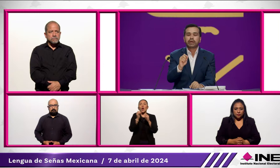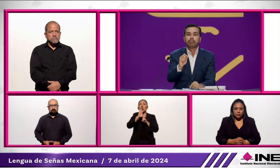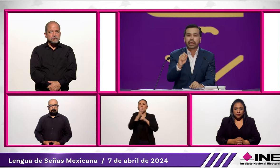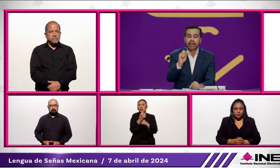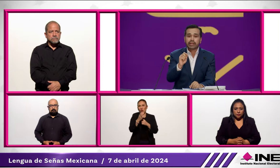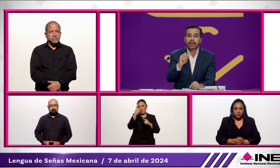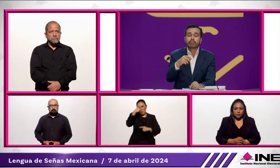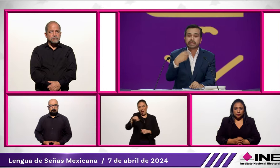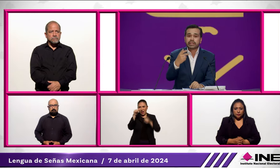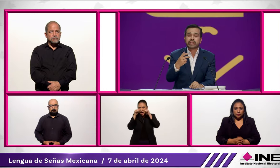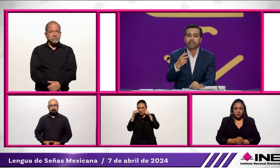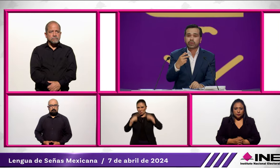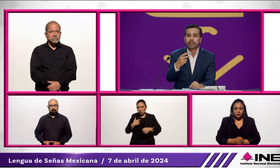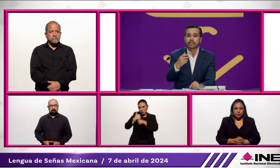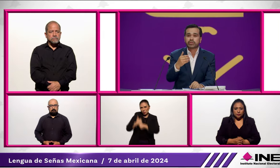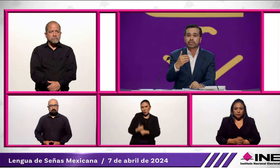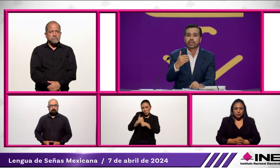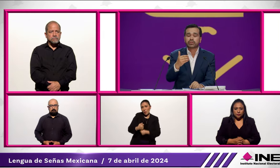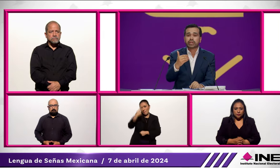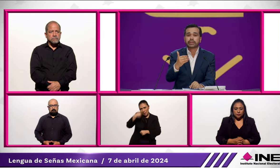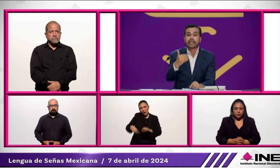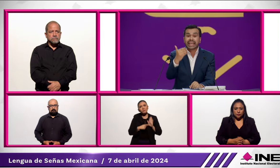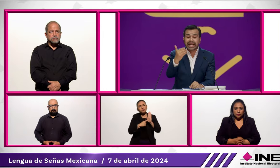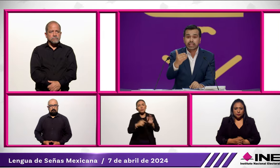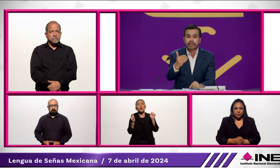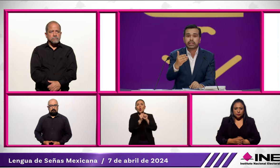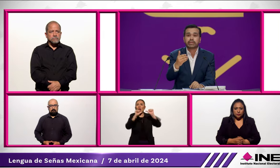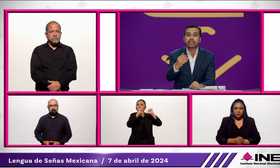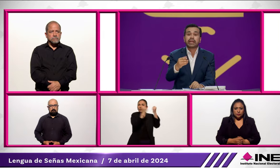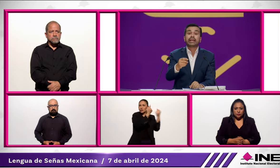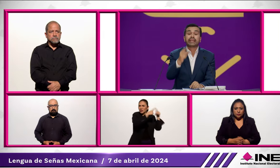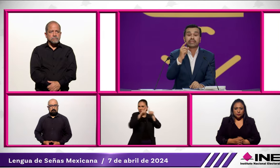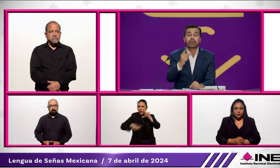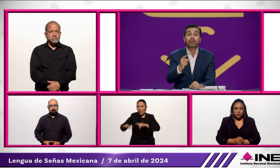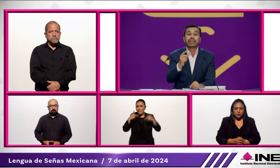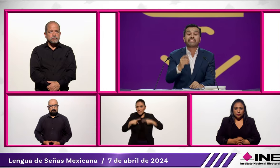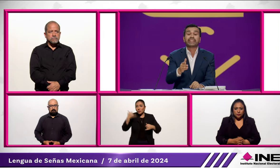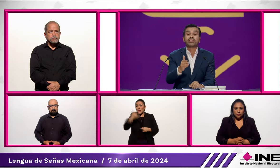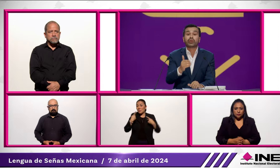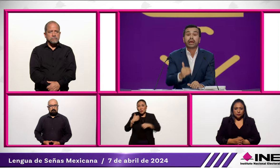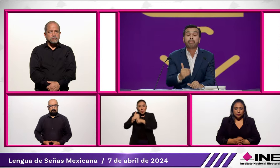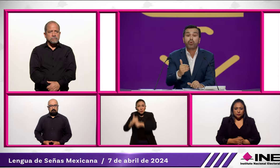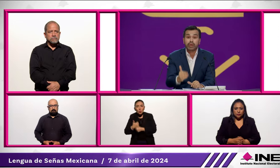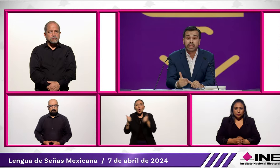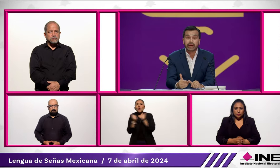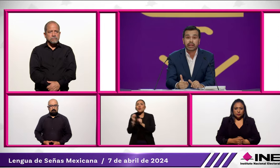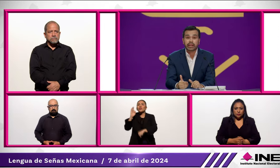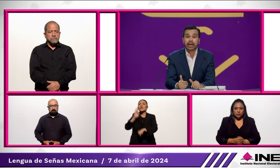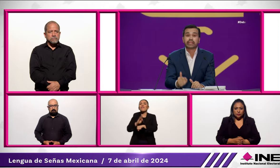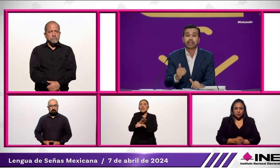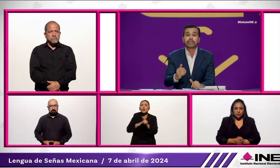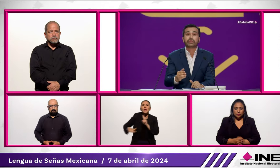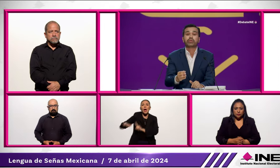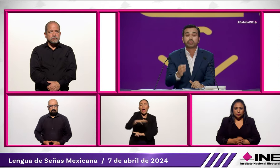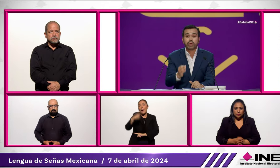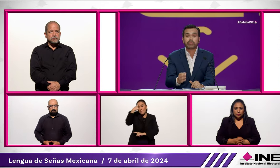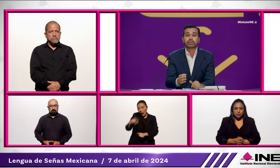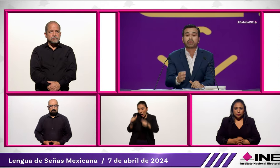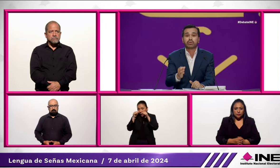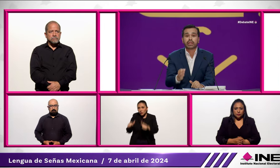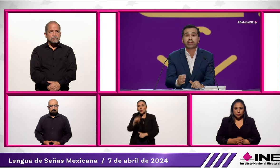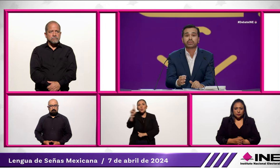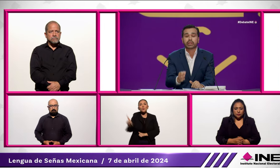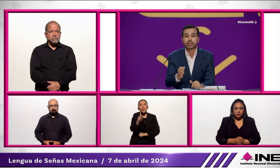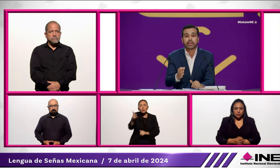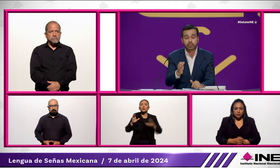Víctimas, para darle presencia a las organizaciones de la sociedad civil y a las víctimas y hacer una defensoría pública al servicio de los